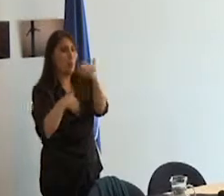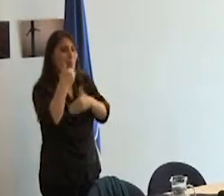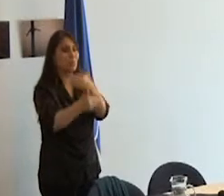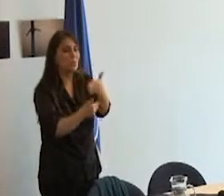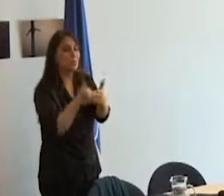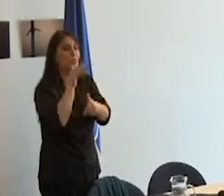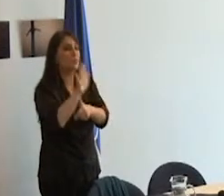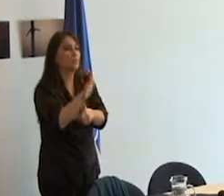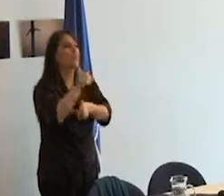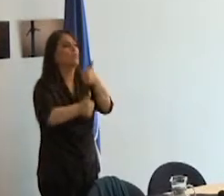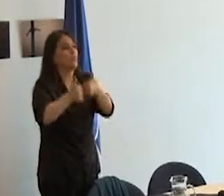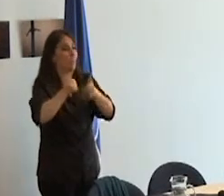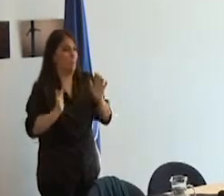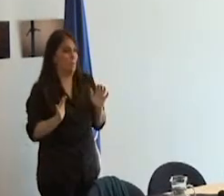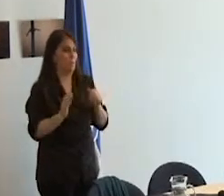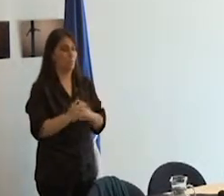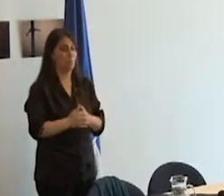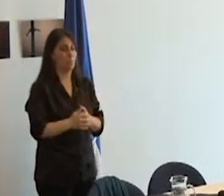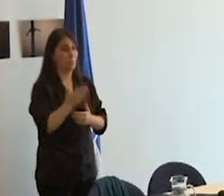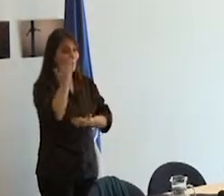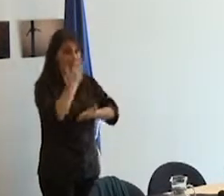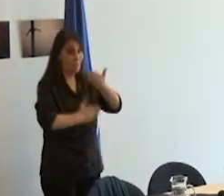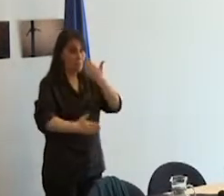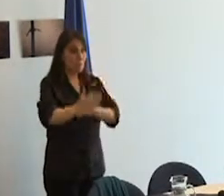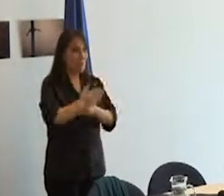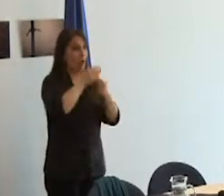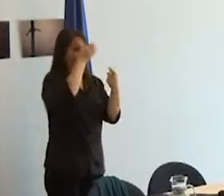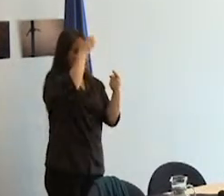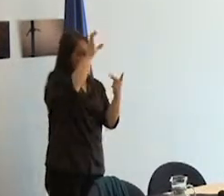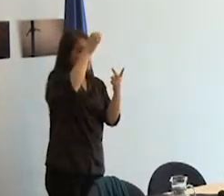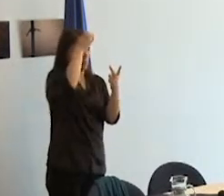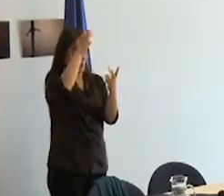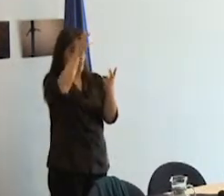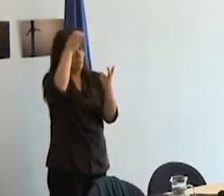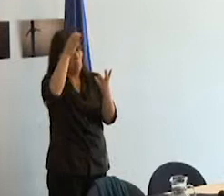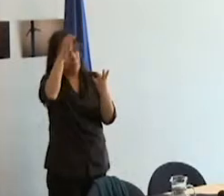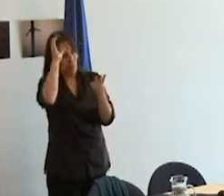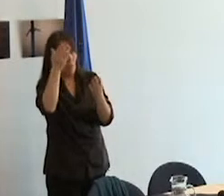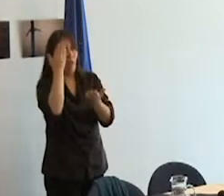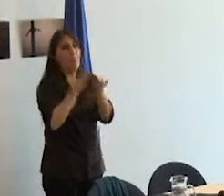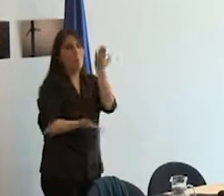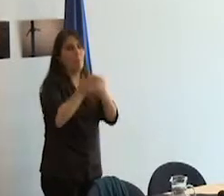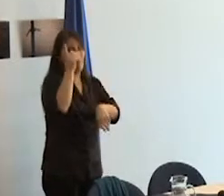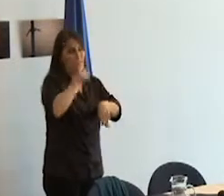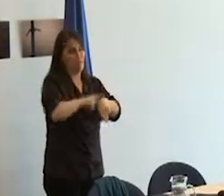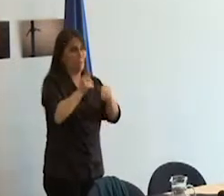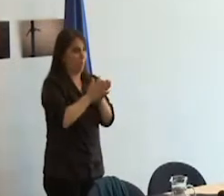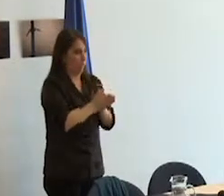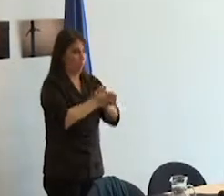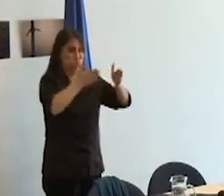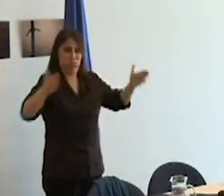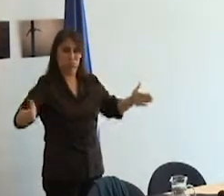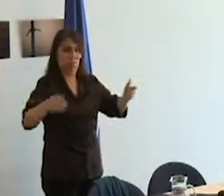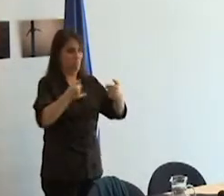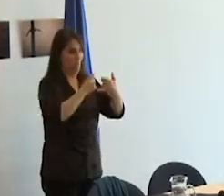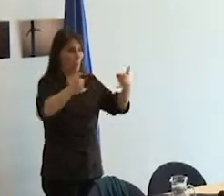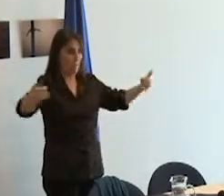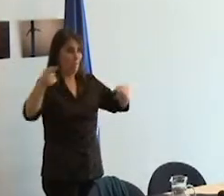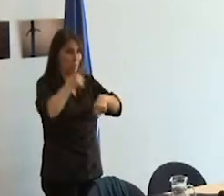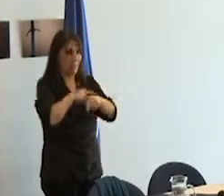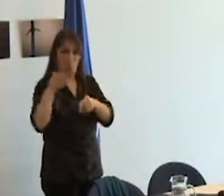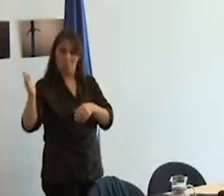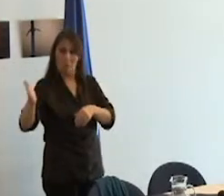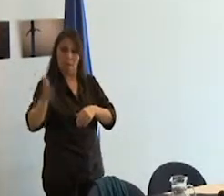educativo. La discapacidad ha pasado por varias concepciones dependiendo de los momentos históricos en que se ha tomado como punto